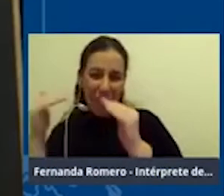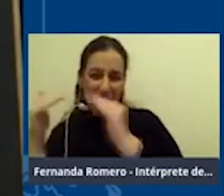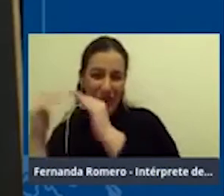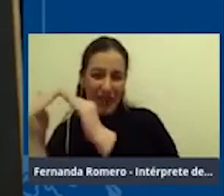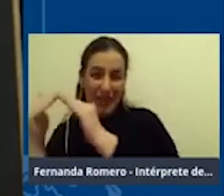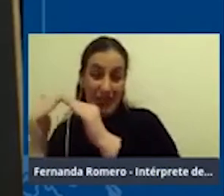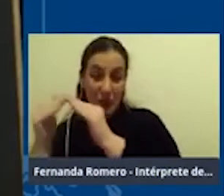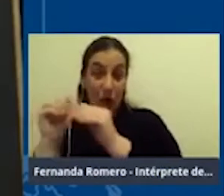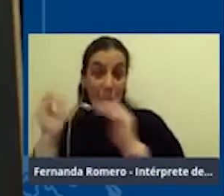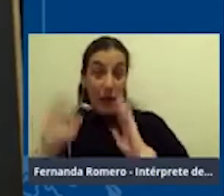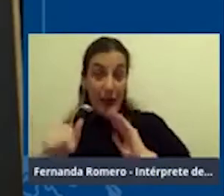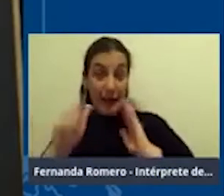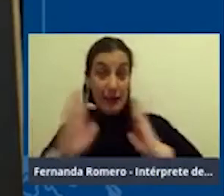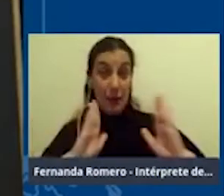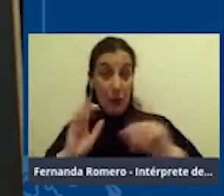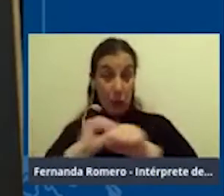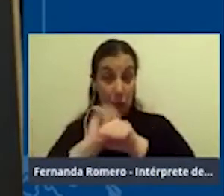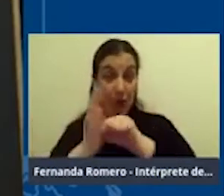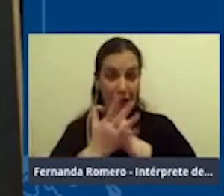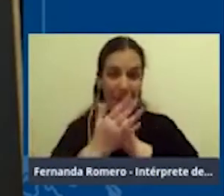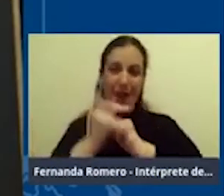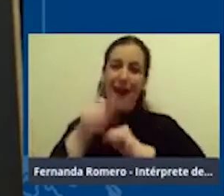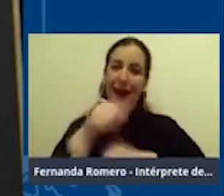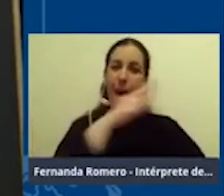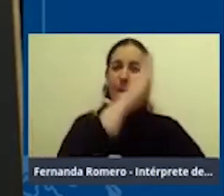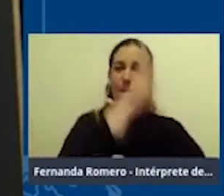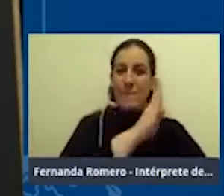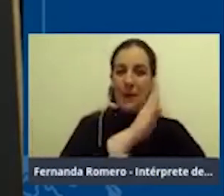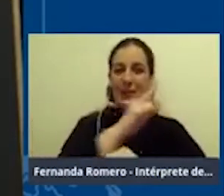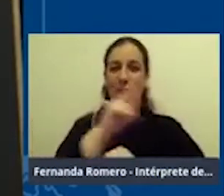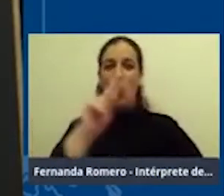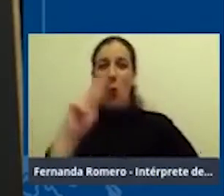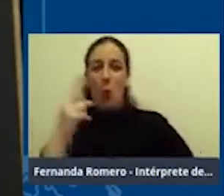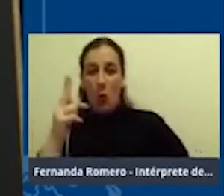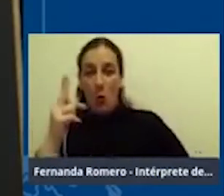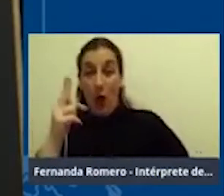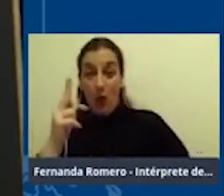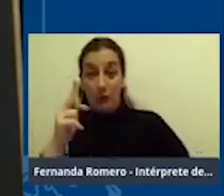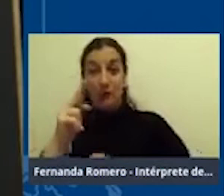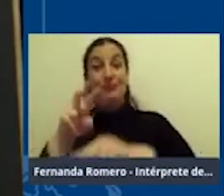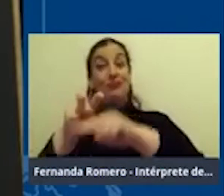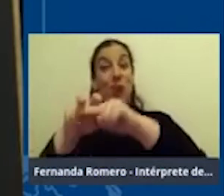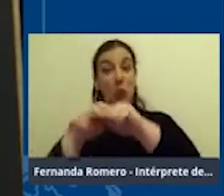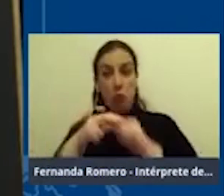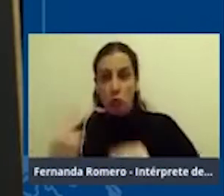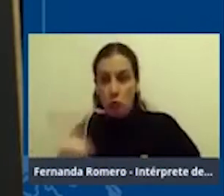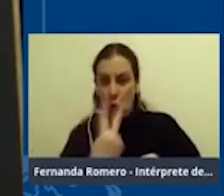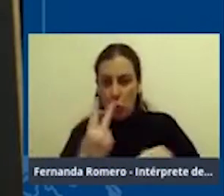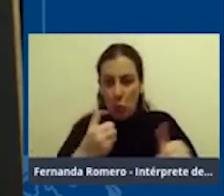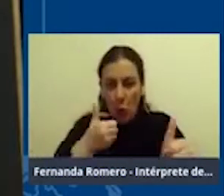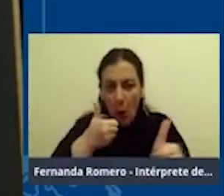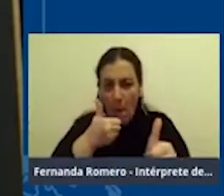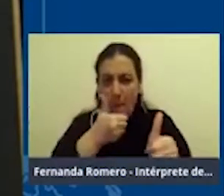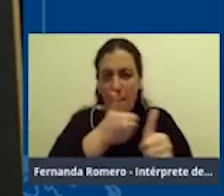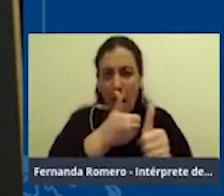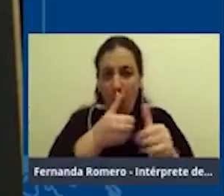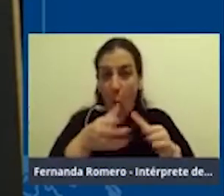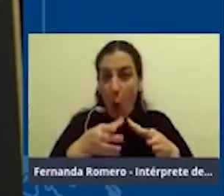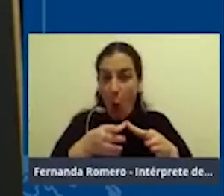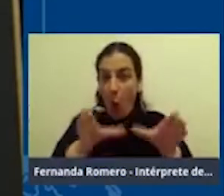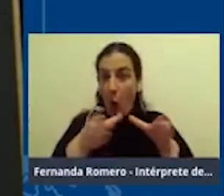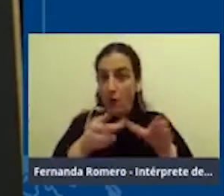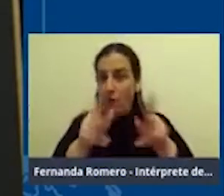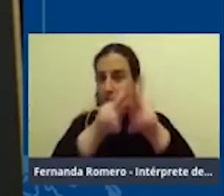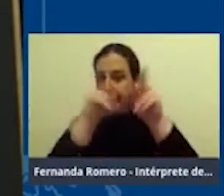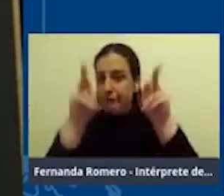na pandemia entre o Brasil e o Uruguai. Graças a esta aproximação e a convivência muito